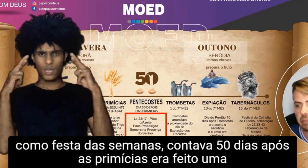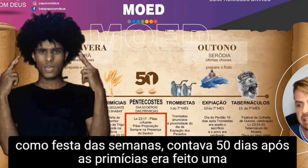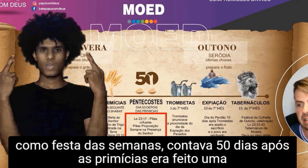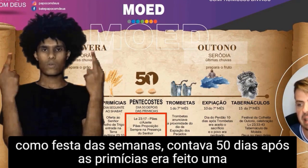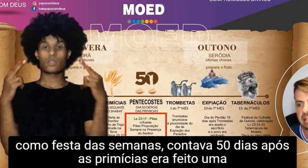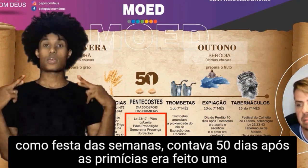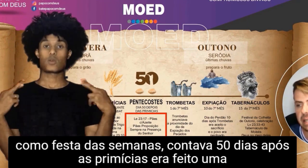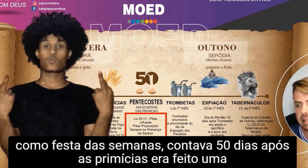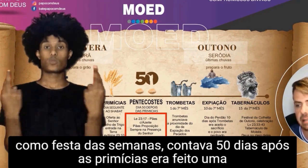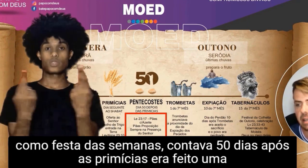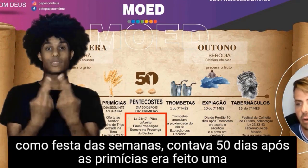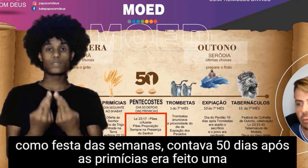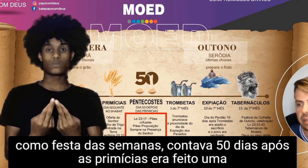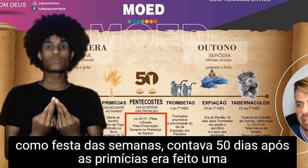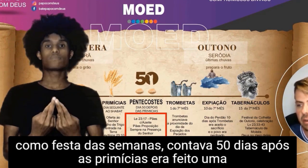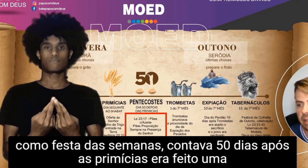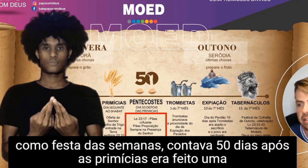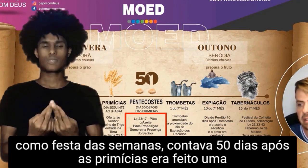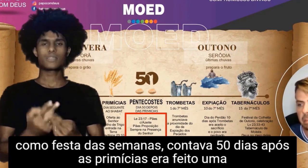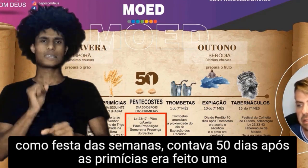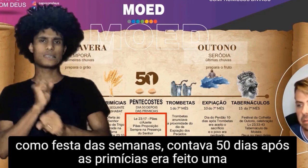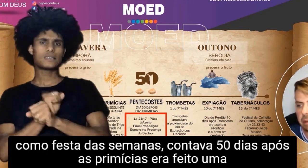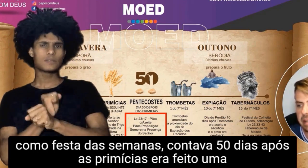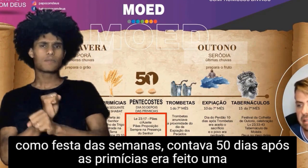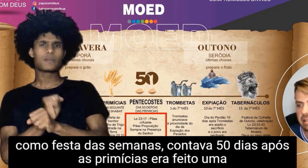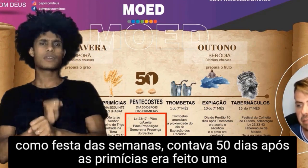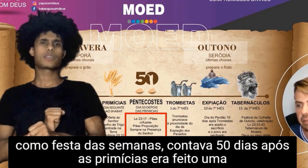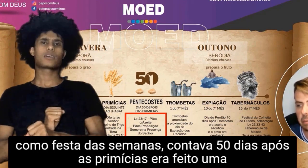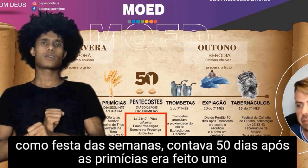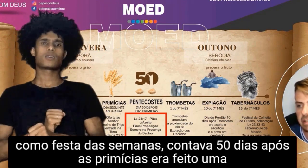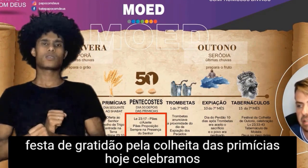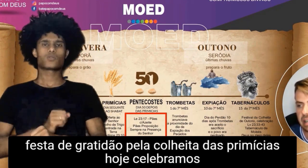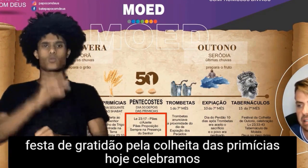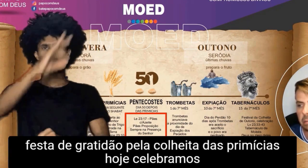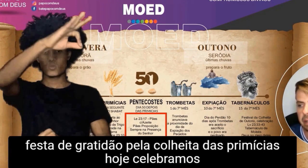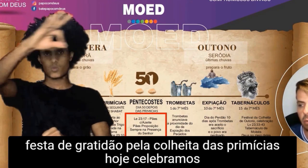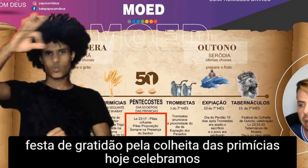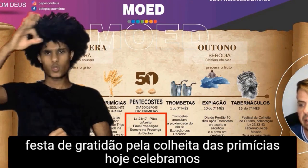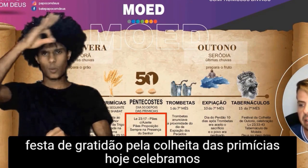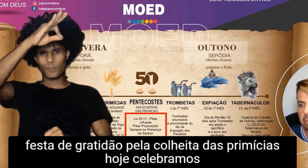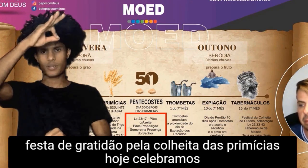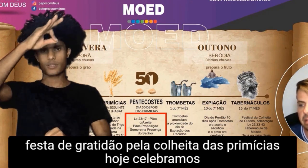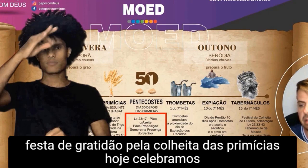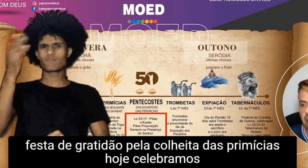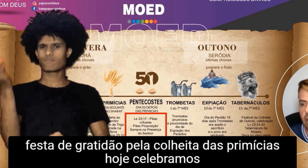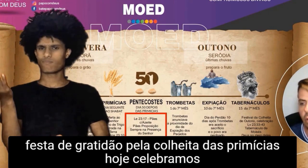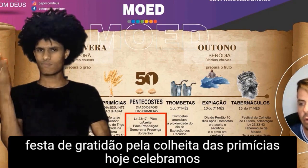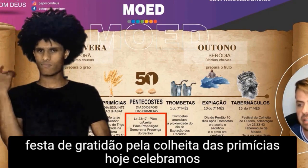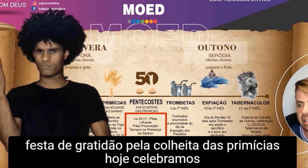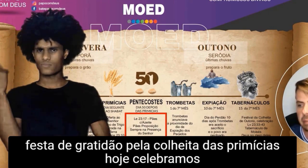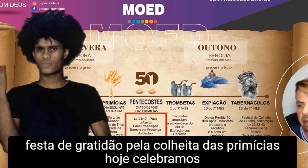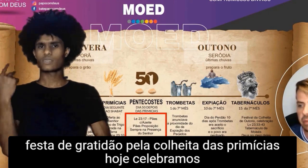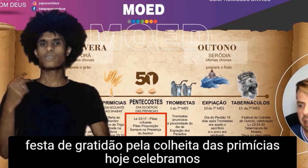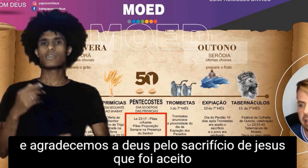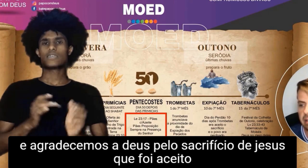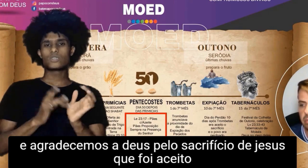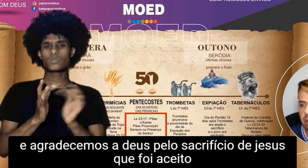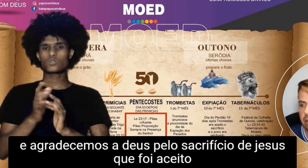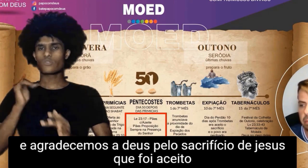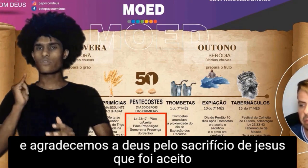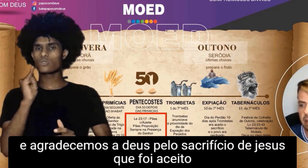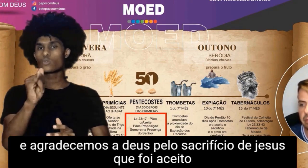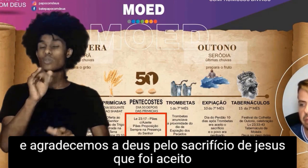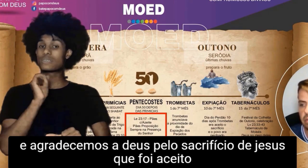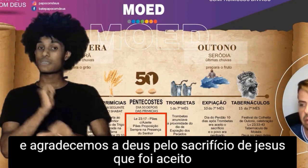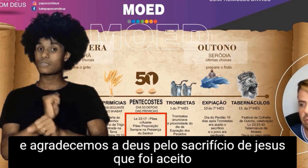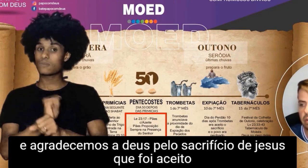conhecido como festa das semanas. Contava 50 dias após as primícias e era feita uma festa de gratidão pela colheita das primícias. Hoje celebramos e agradecemos a